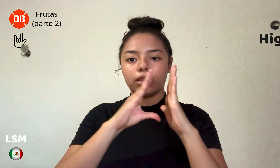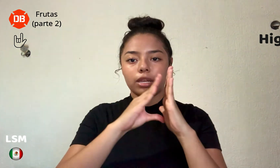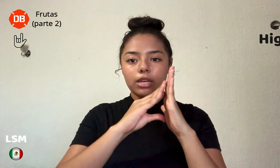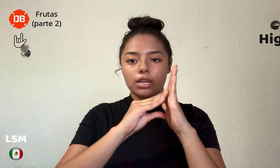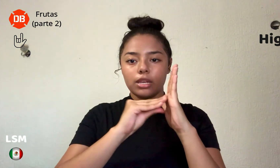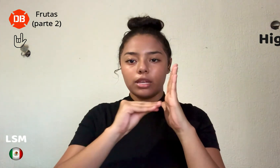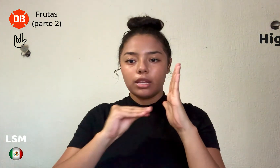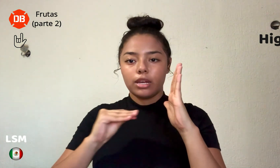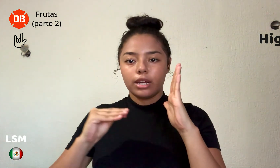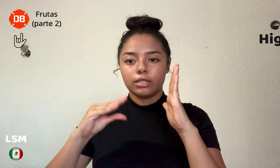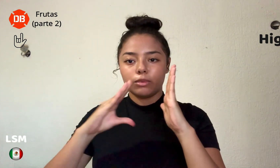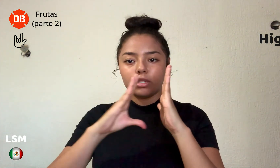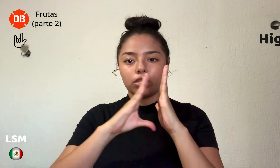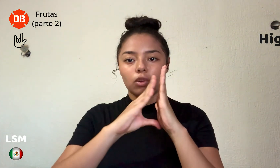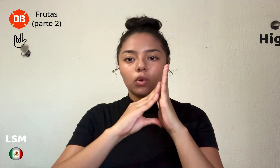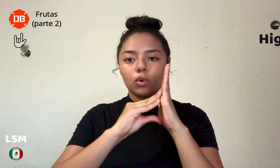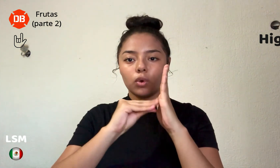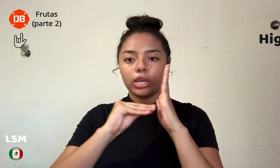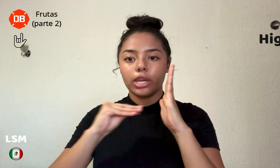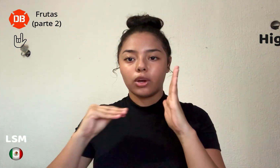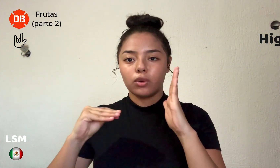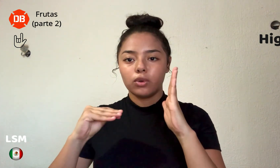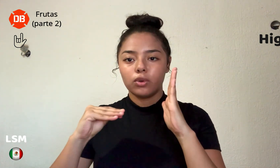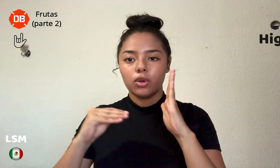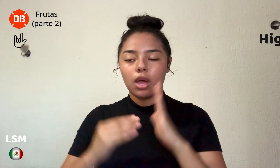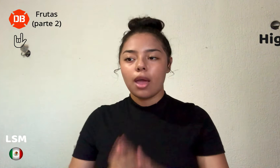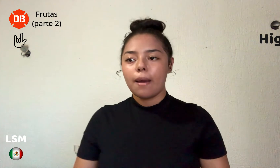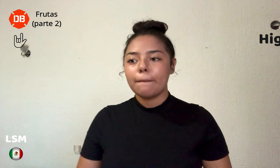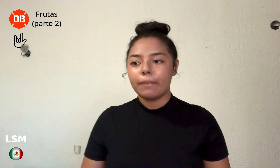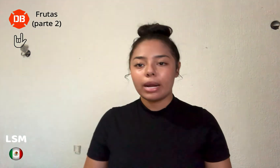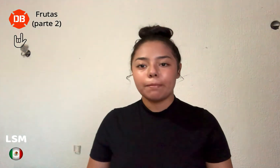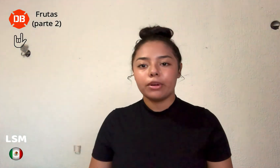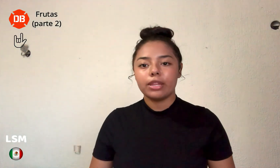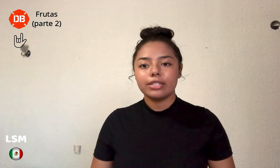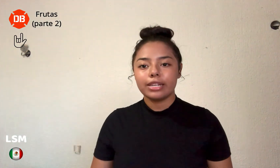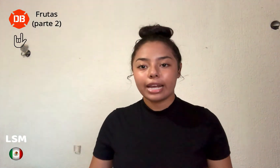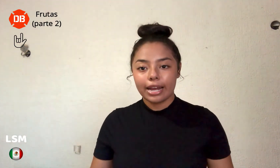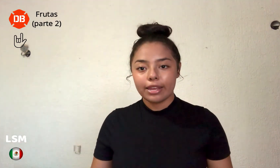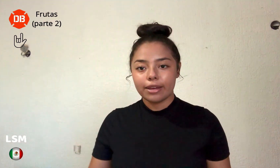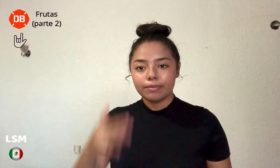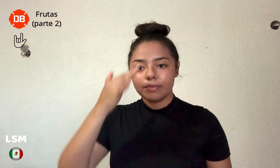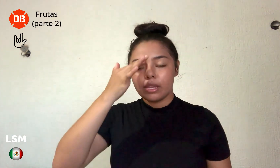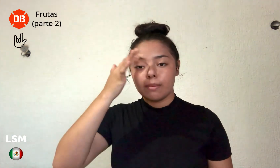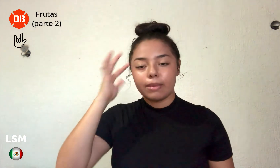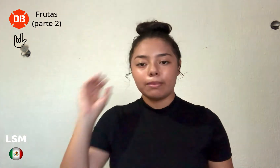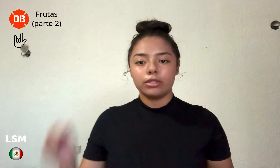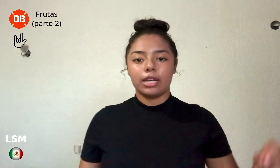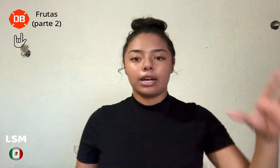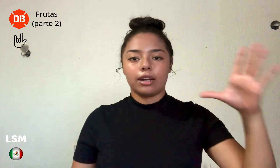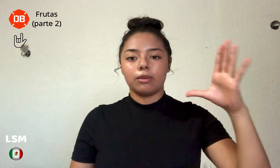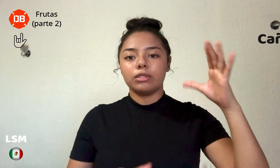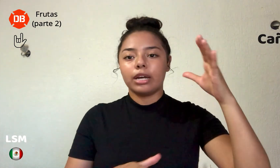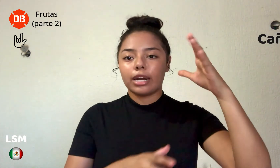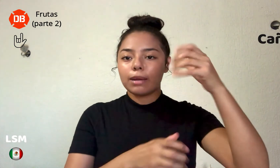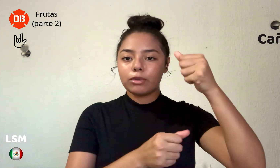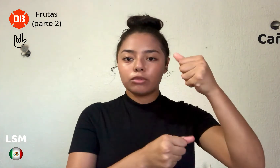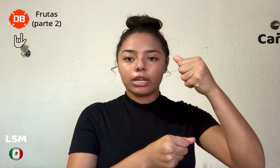dominante hacemos esto, higo. Para poder decir caña, vamos a, como si agarráramos una